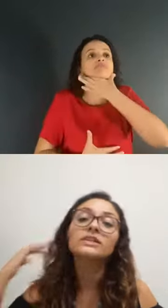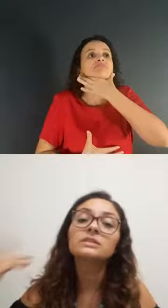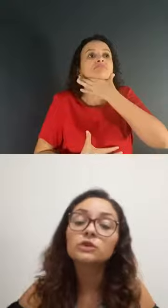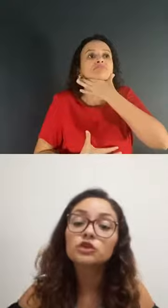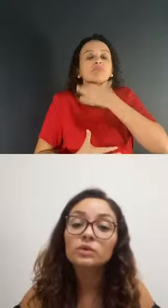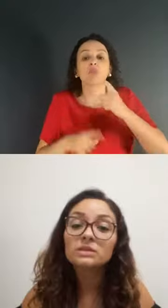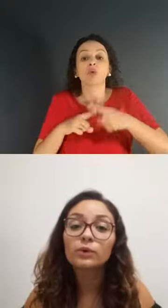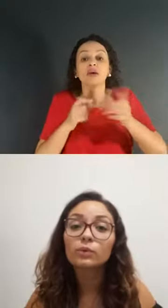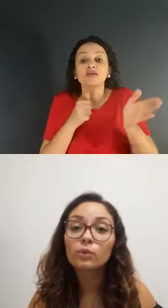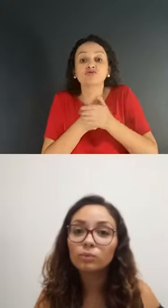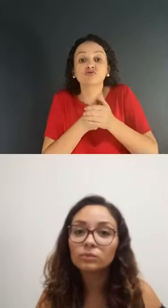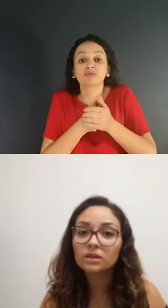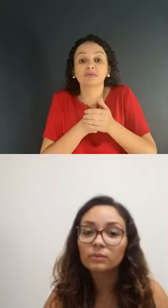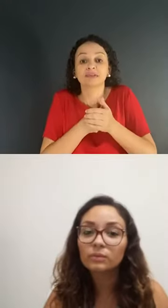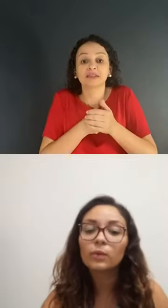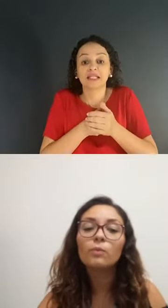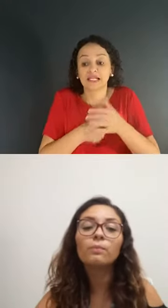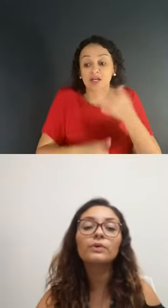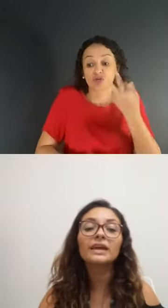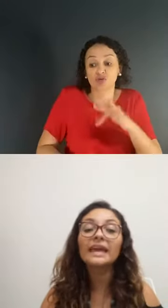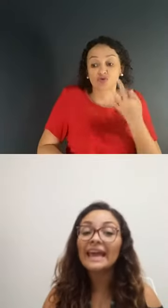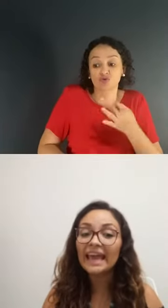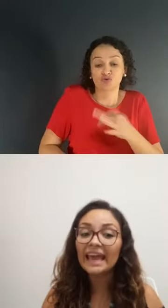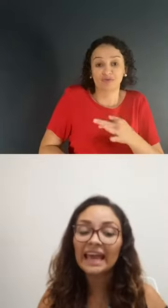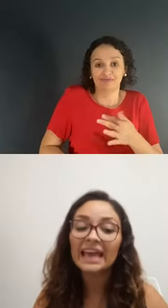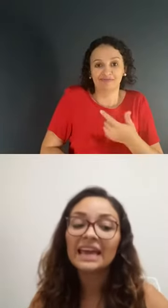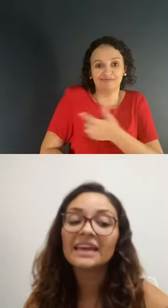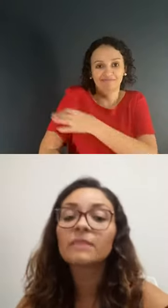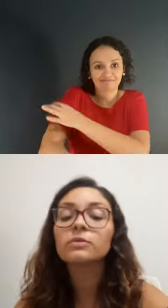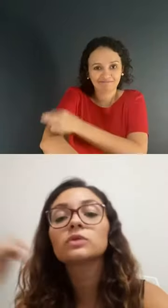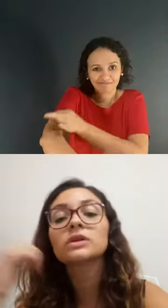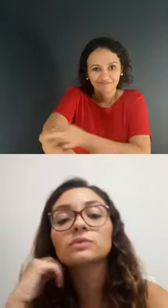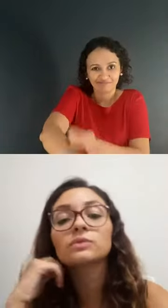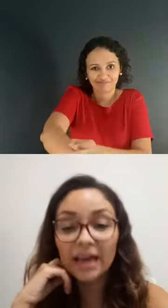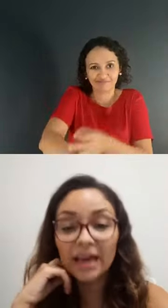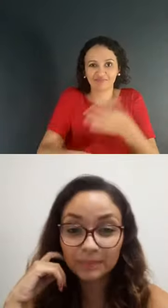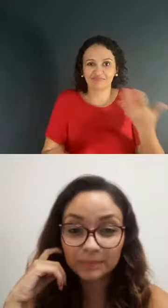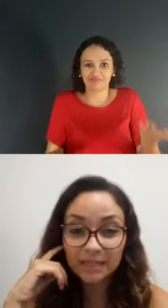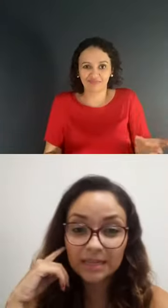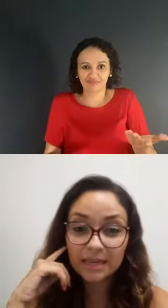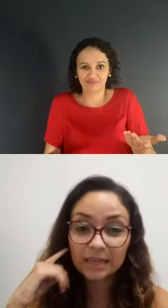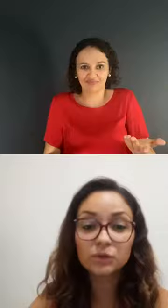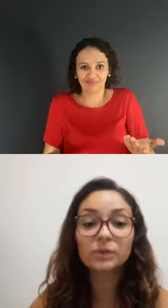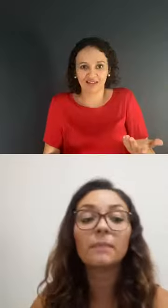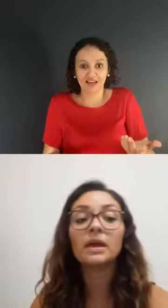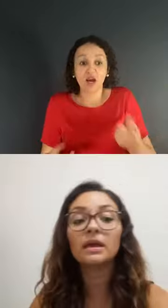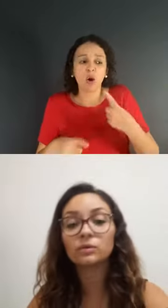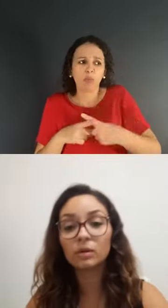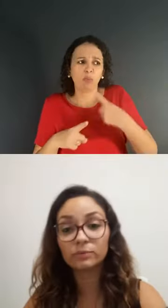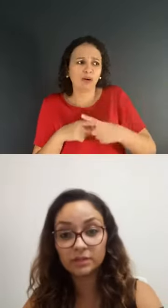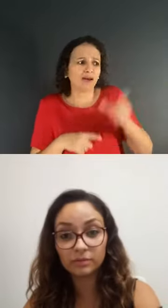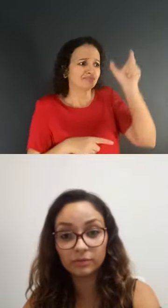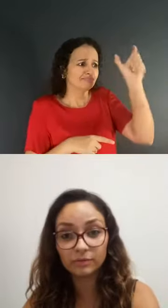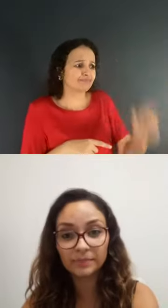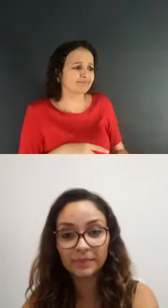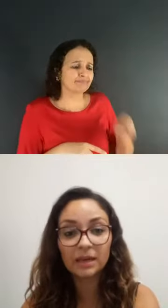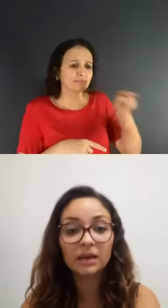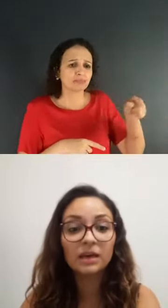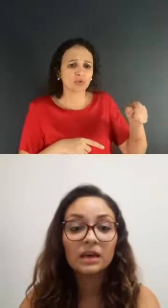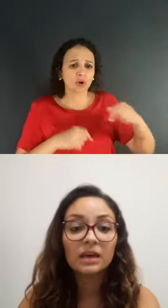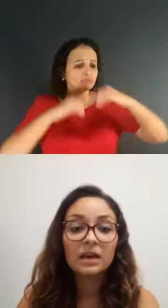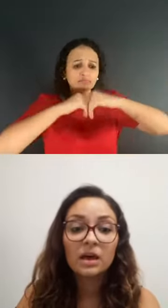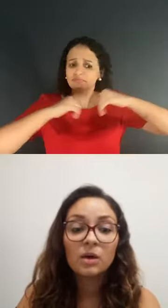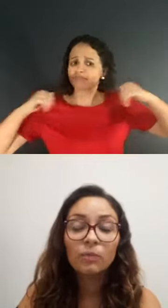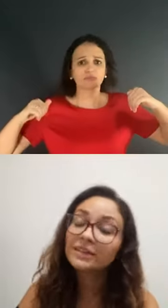E muitas pessoas perguntam o porquê que a pessoa não sai desse relacionamento abusivo,